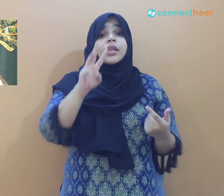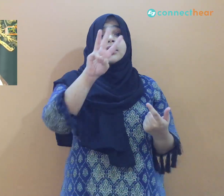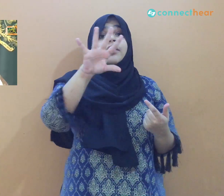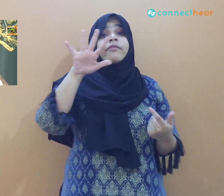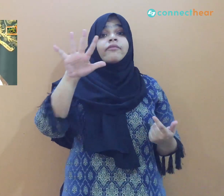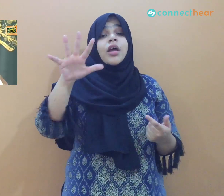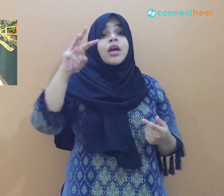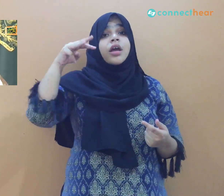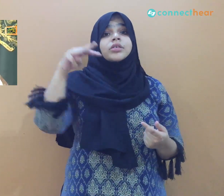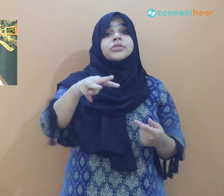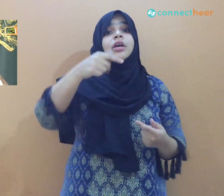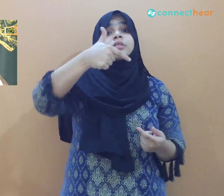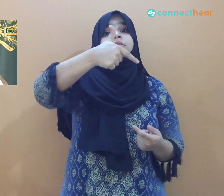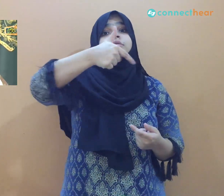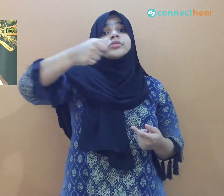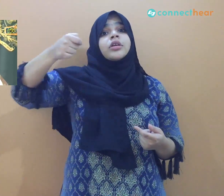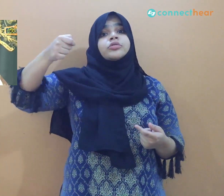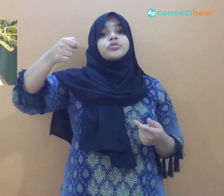35,700,